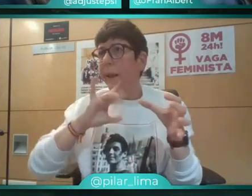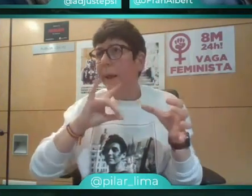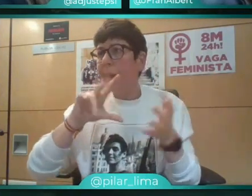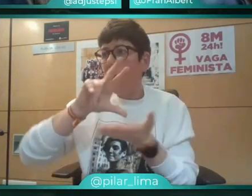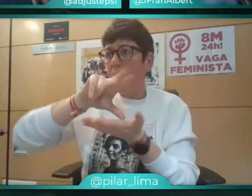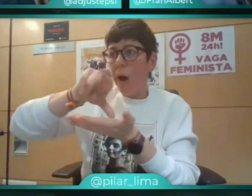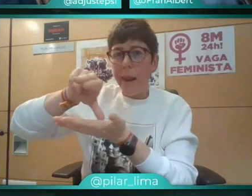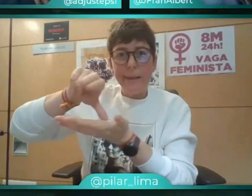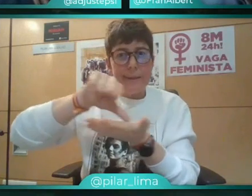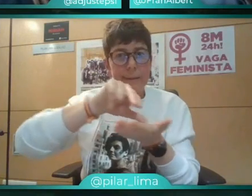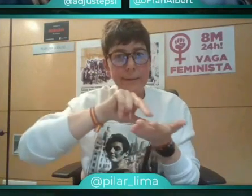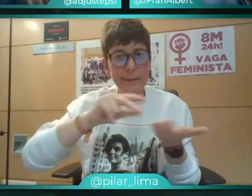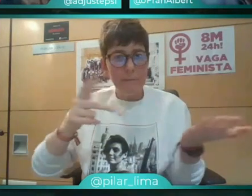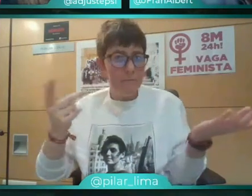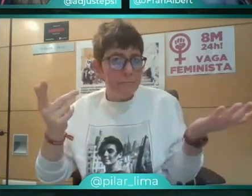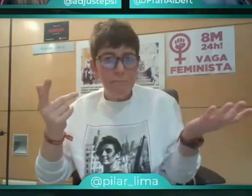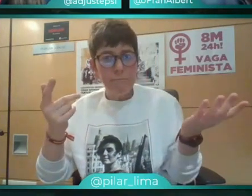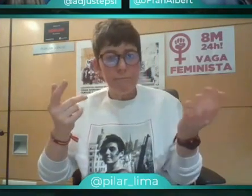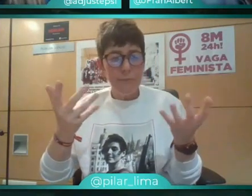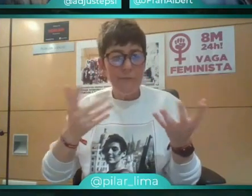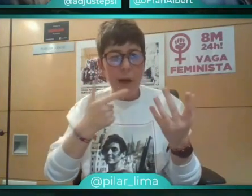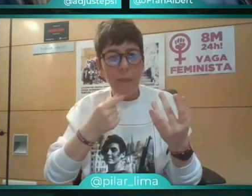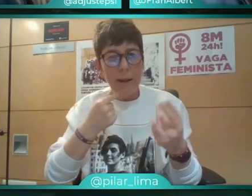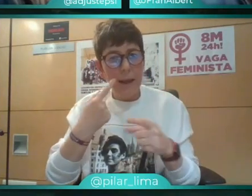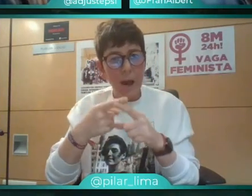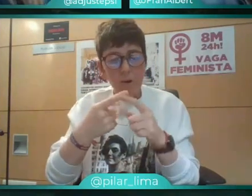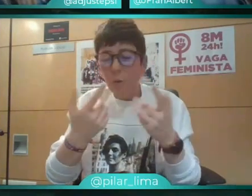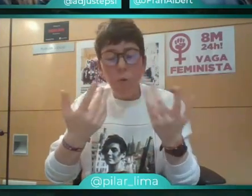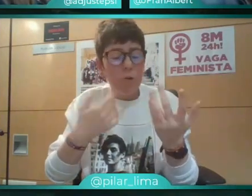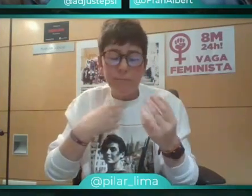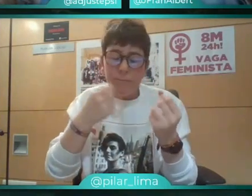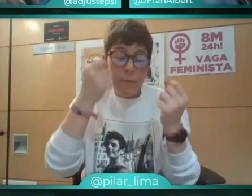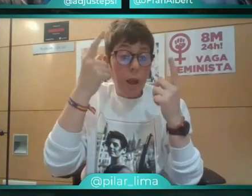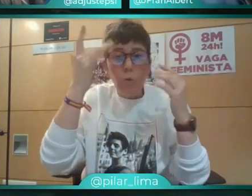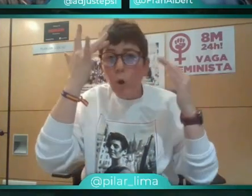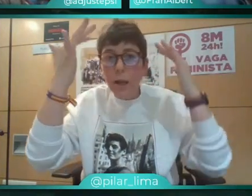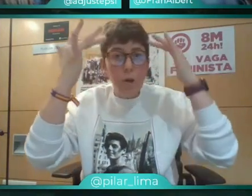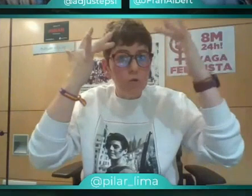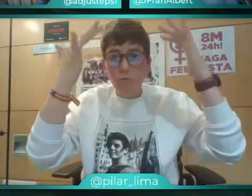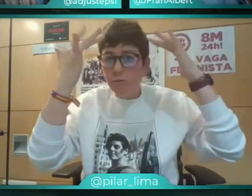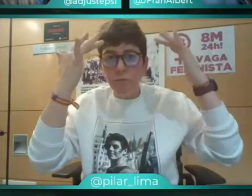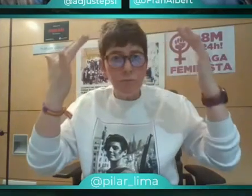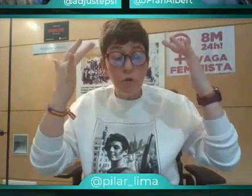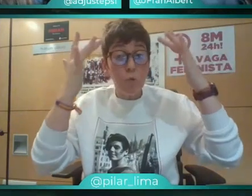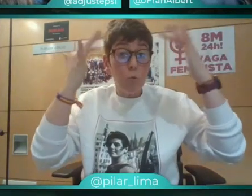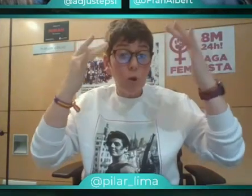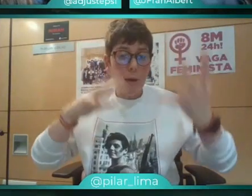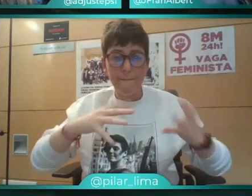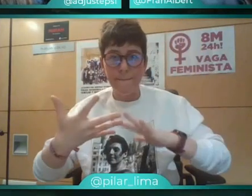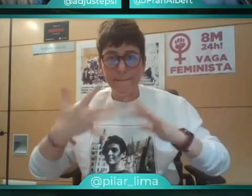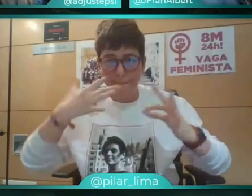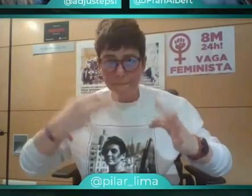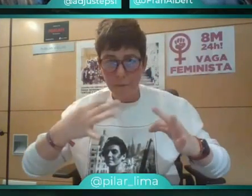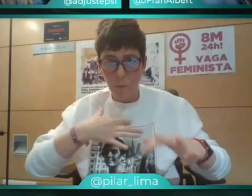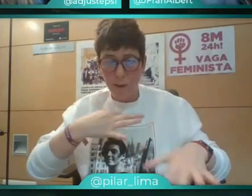agilizar las comunidades energéticas locales facilitar facilitar la vida son sueños